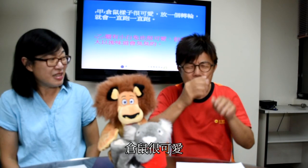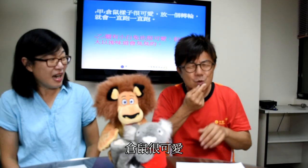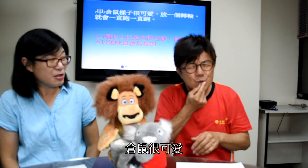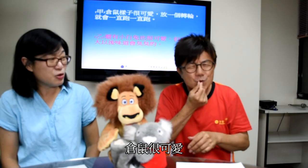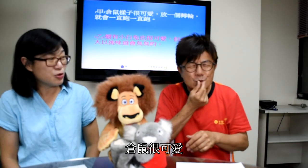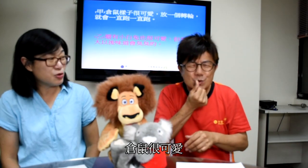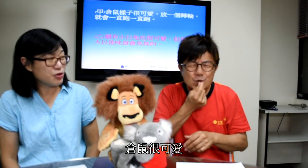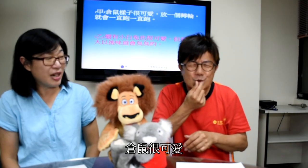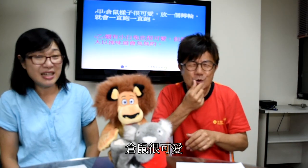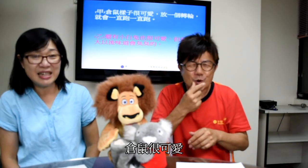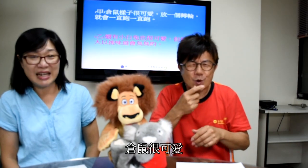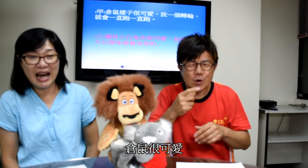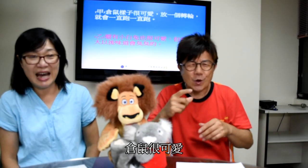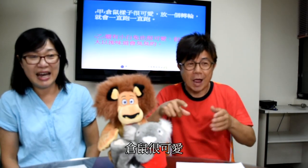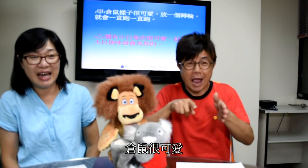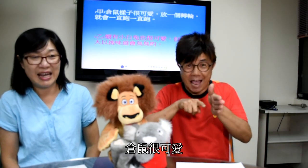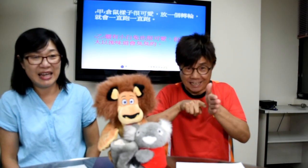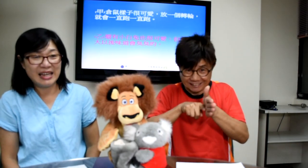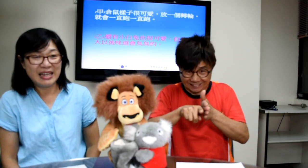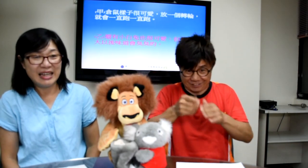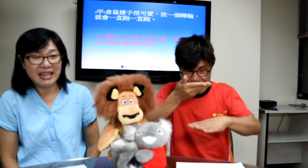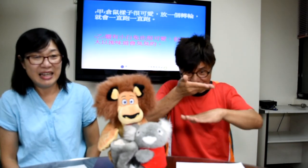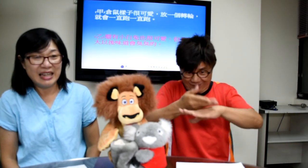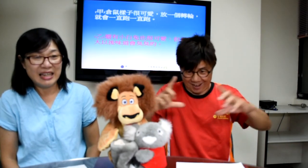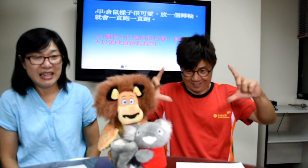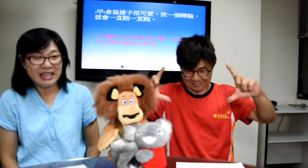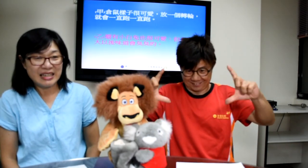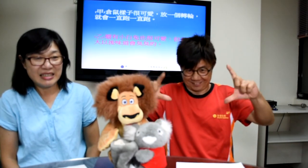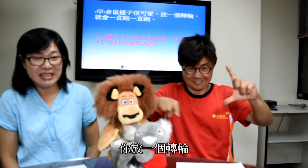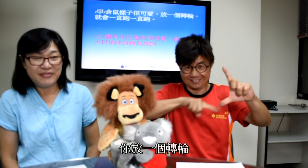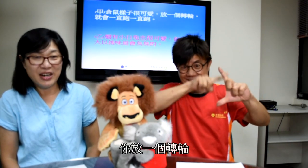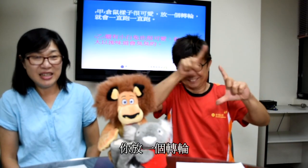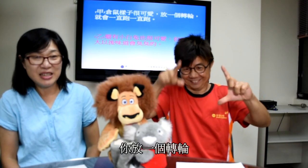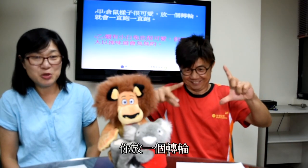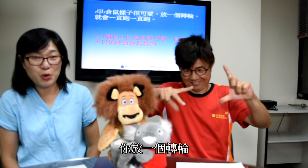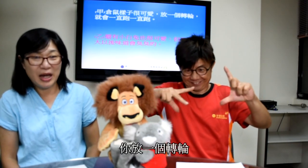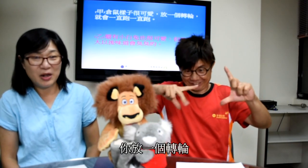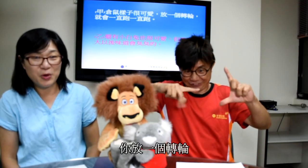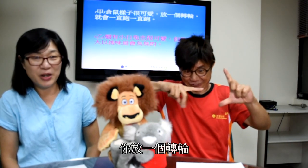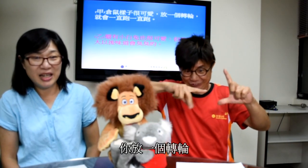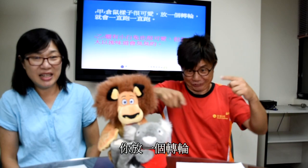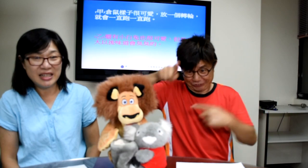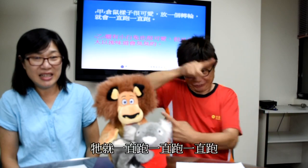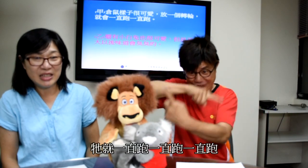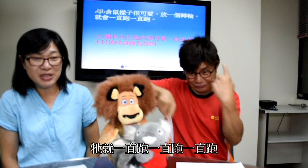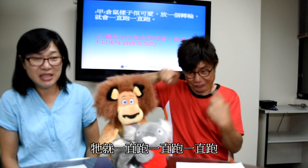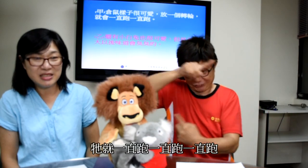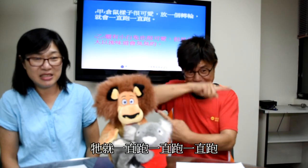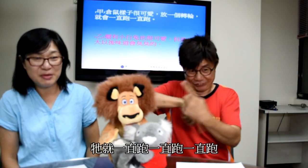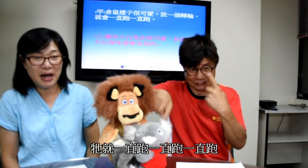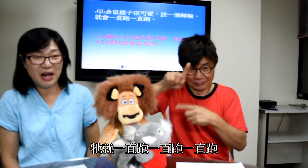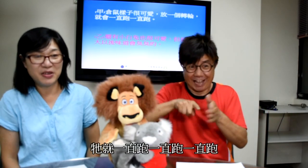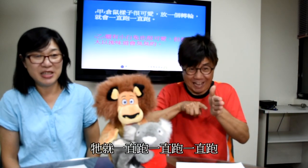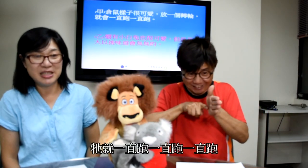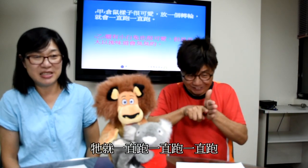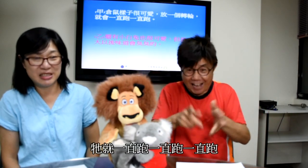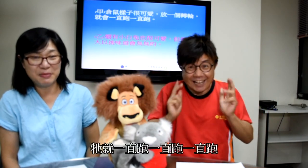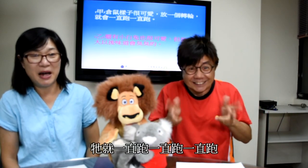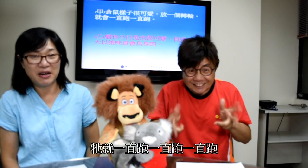仓鼠很可爱，你放一个转轮，它就一直跑，一直跑，一